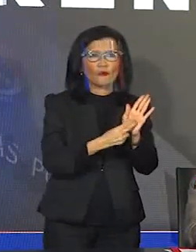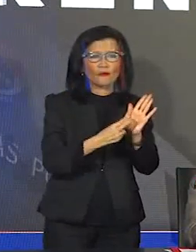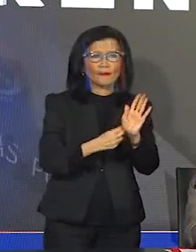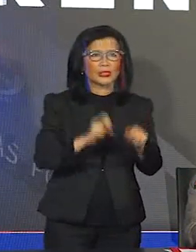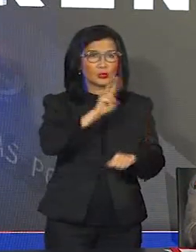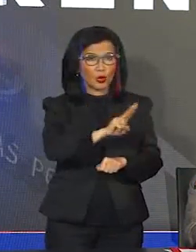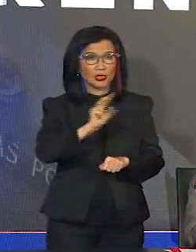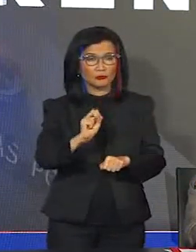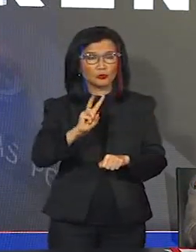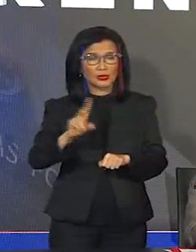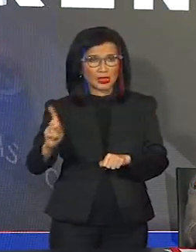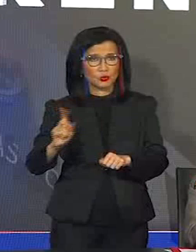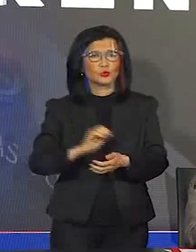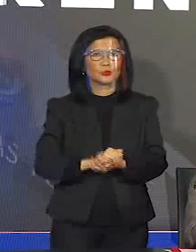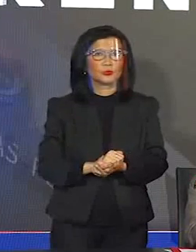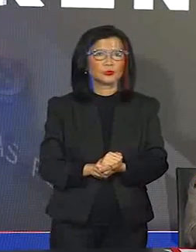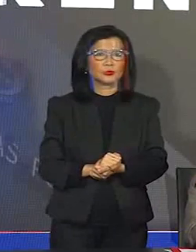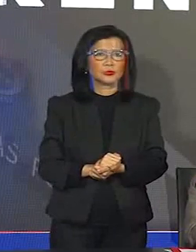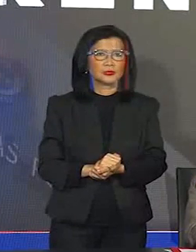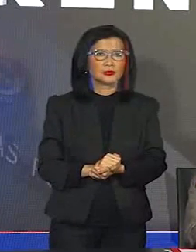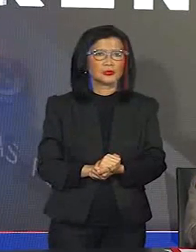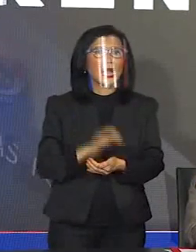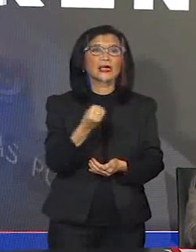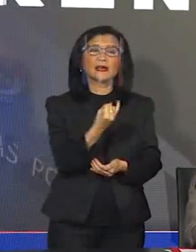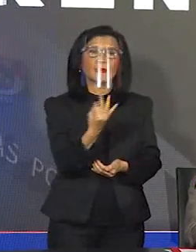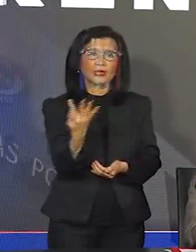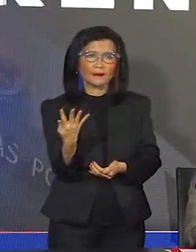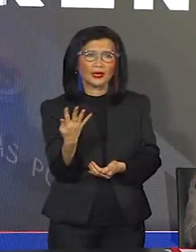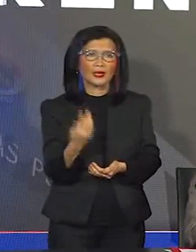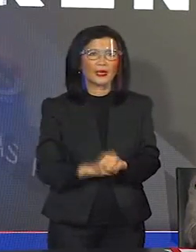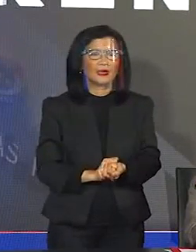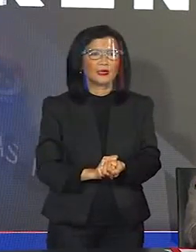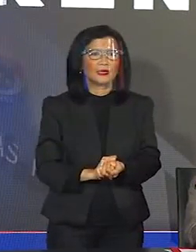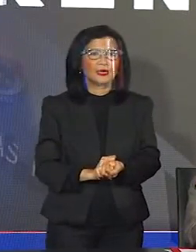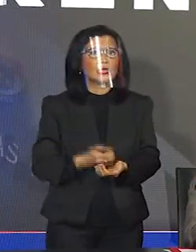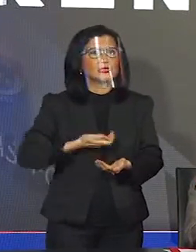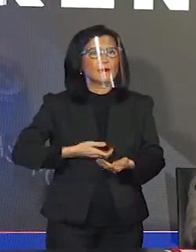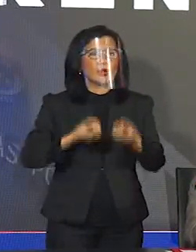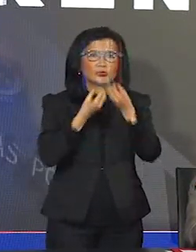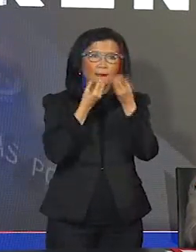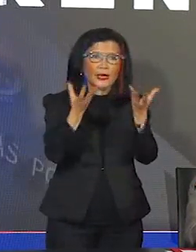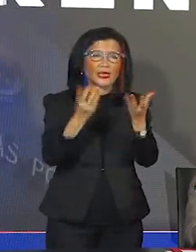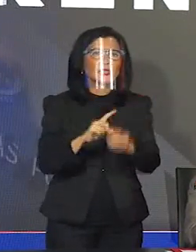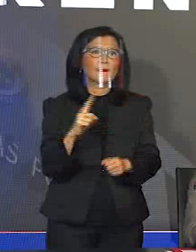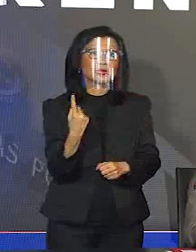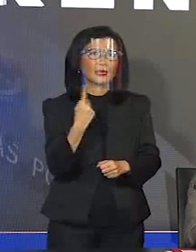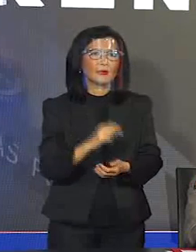15 November 2021. Ada beberapa hal yang saya sampaikan. Pertama,